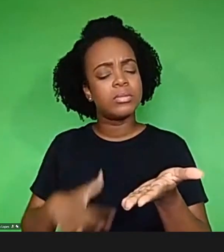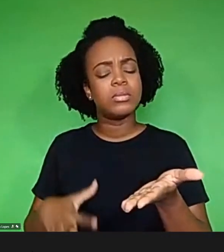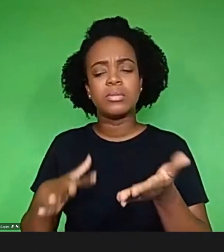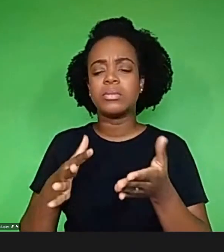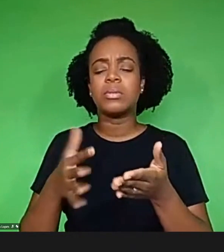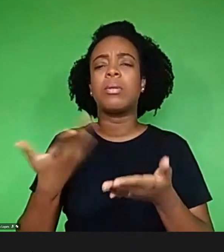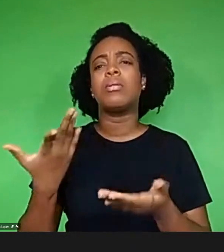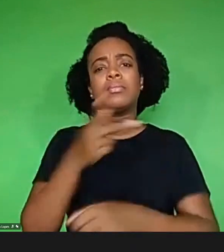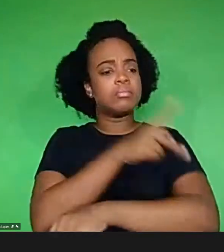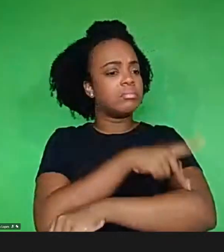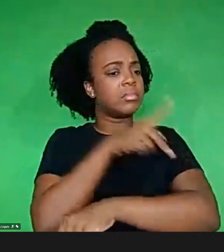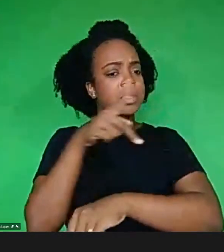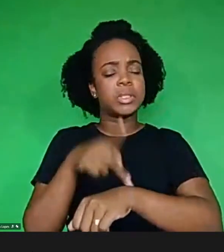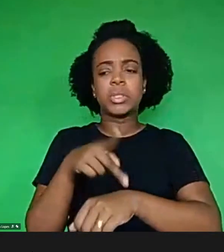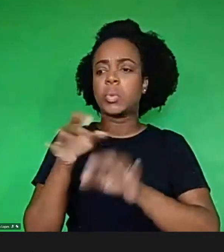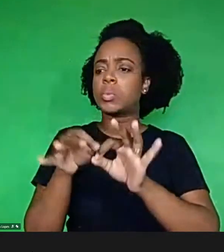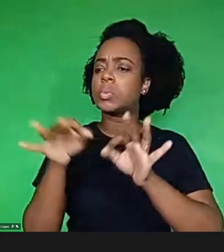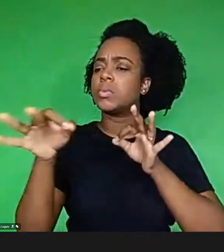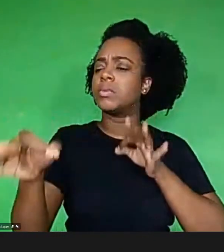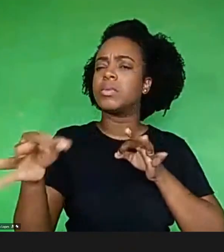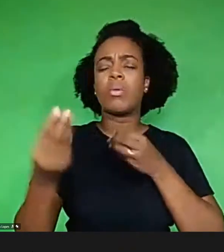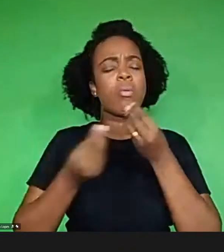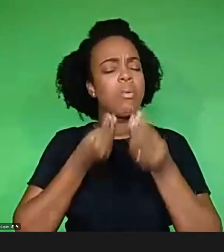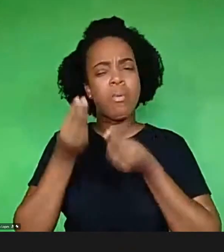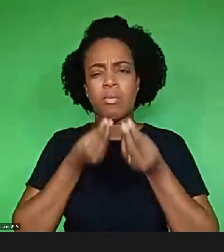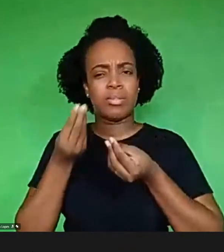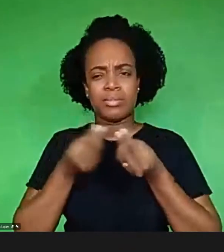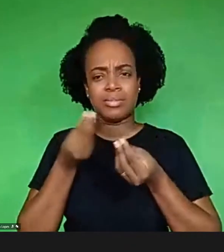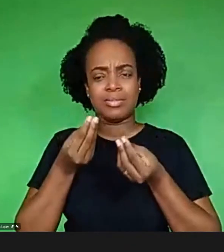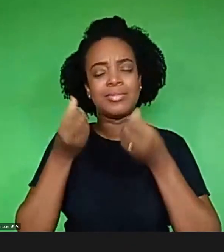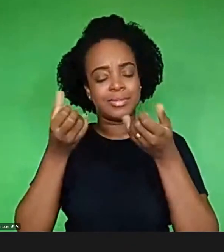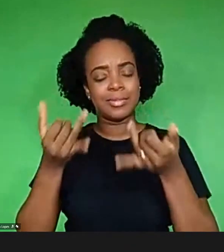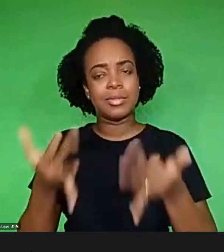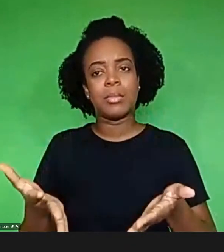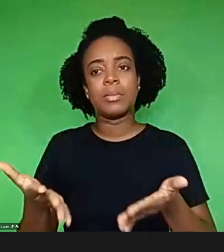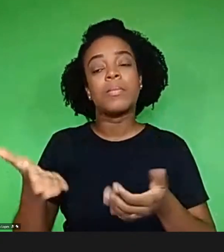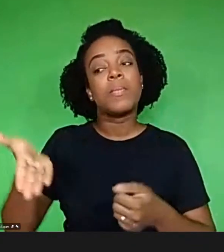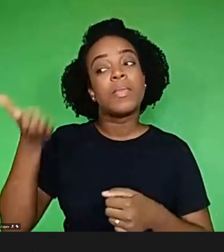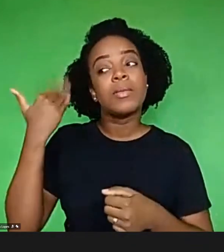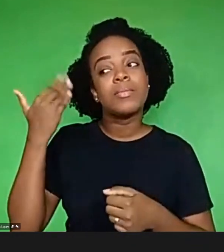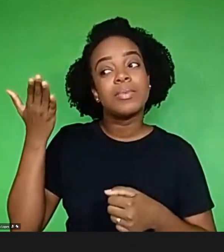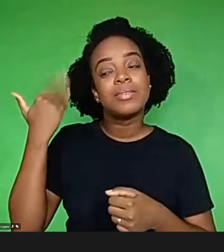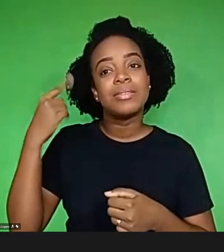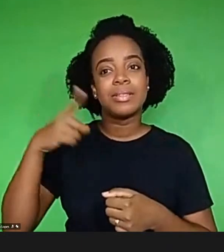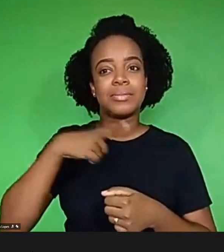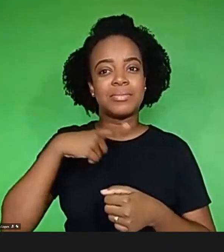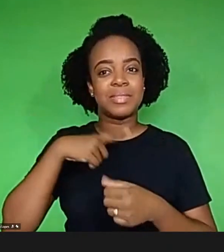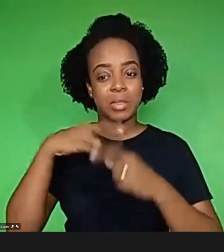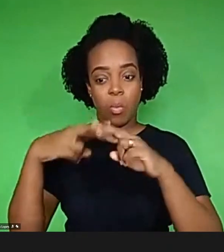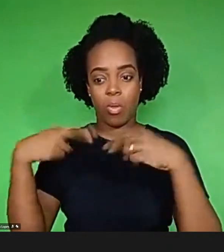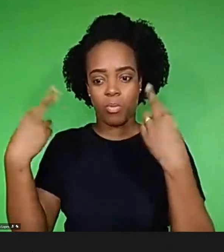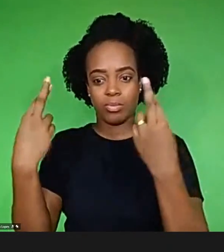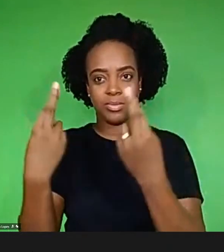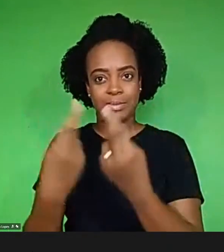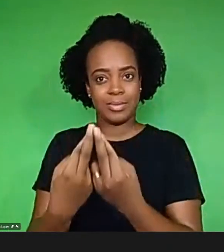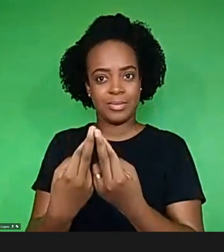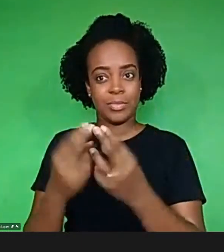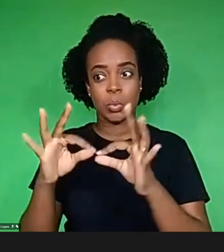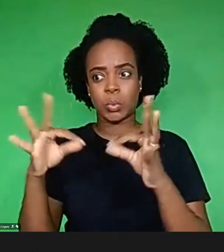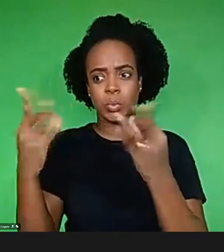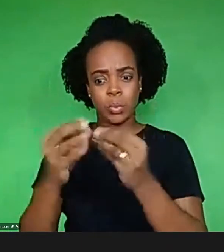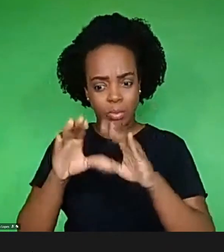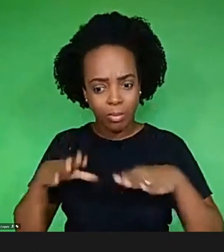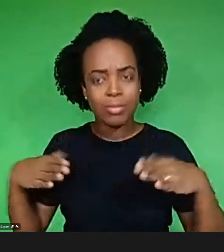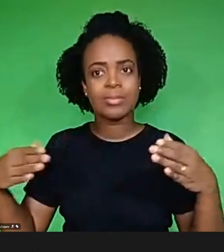pedagógicas não presenciais. Há um tempo atrás, nós fizemos uma reunião com toda a comunidade e